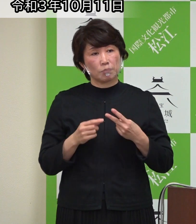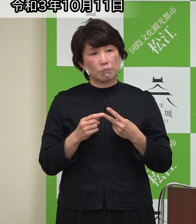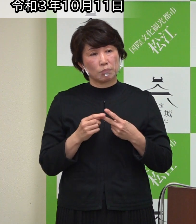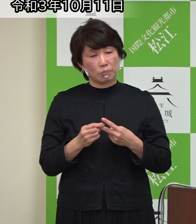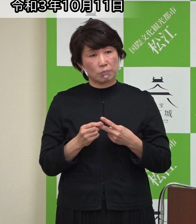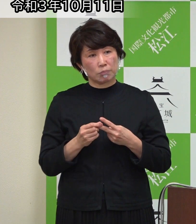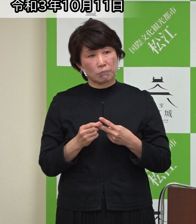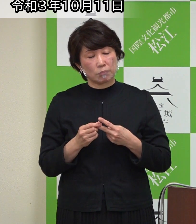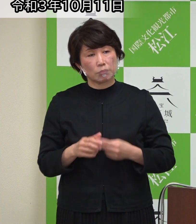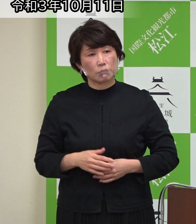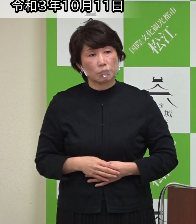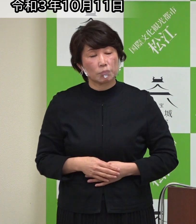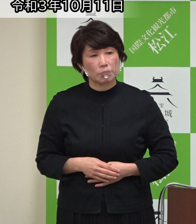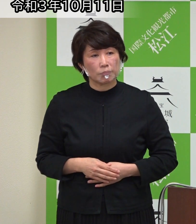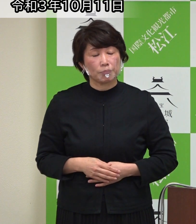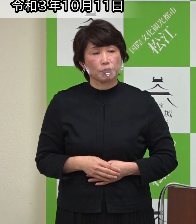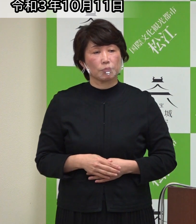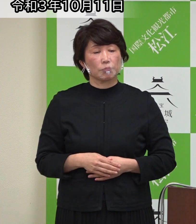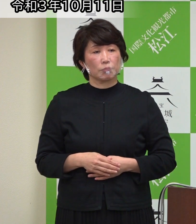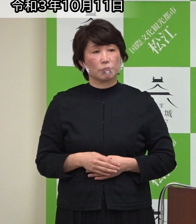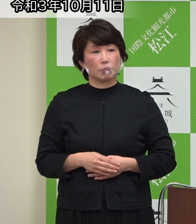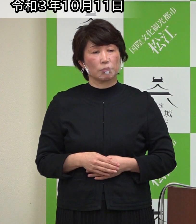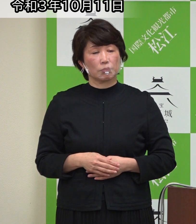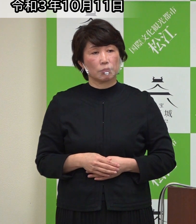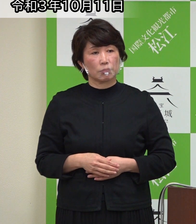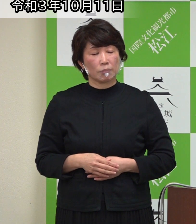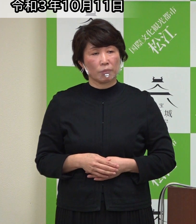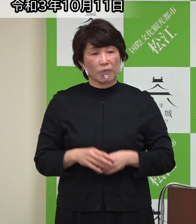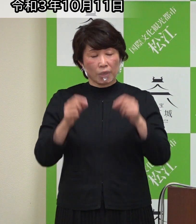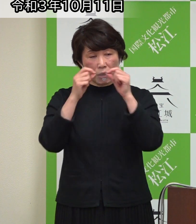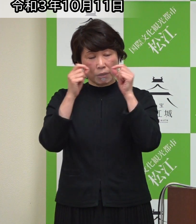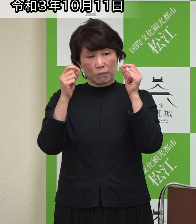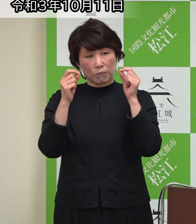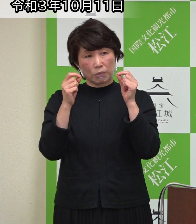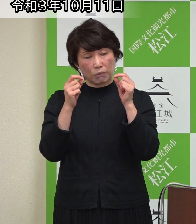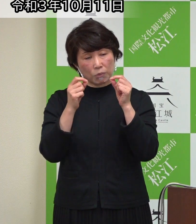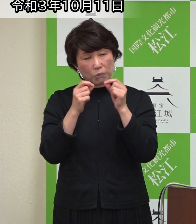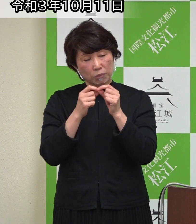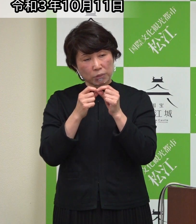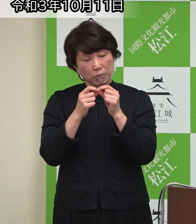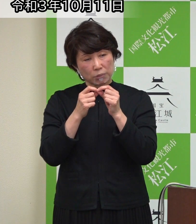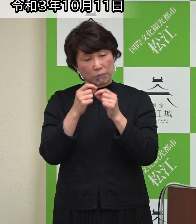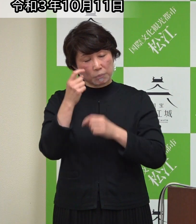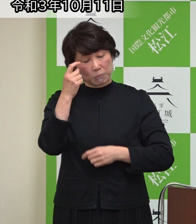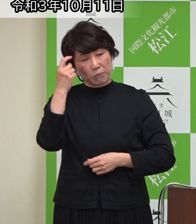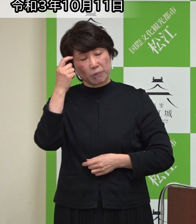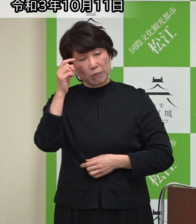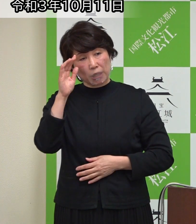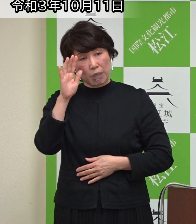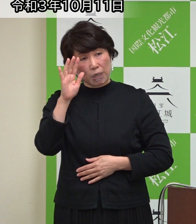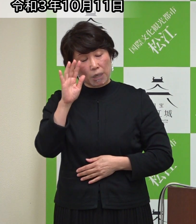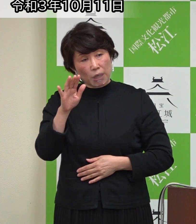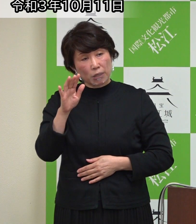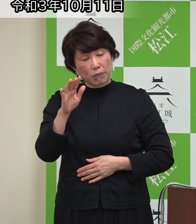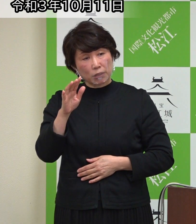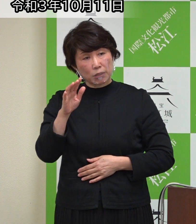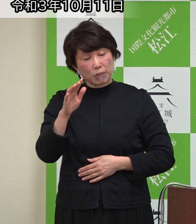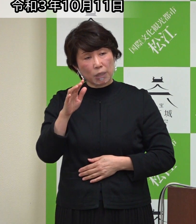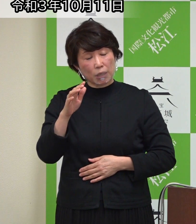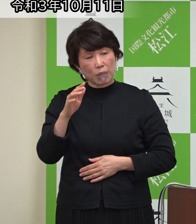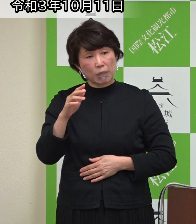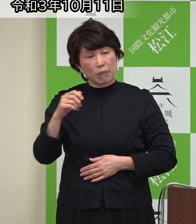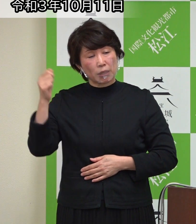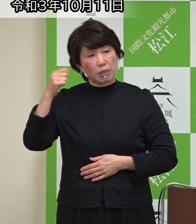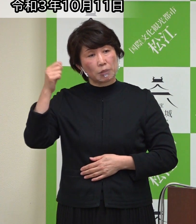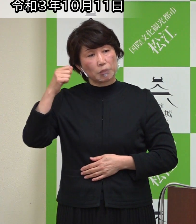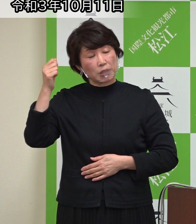ちょっと半分ぐらいの気で聞いていただきたいんですけど、ちょっと個人的に気になっているのが、南太平洋に